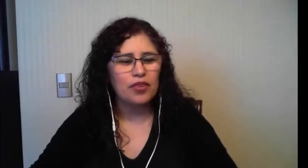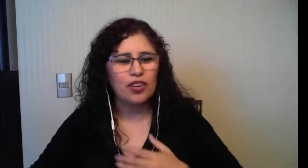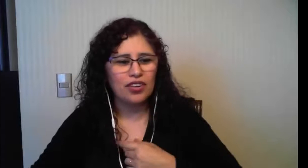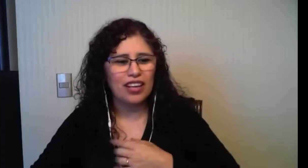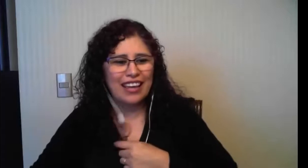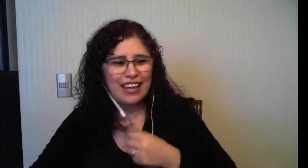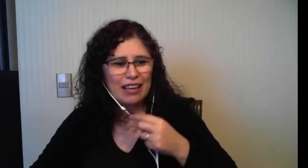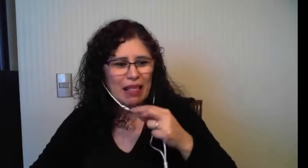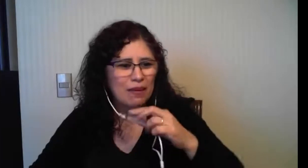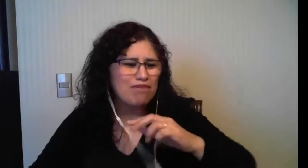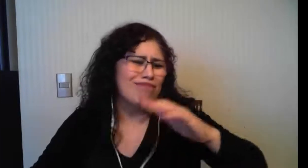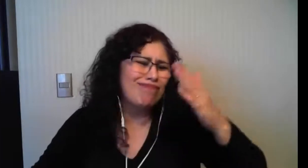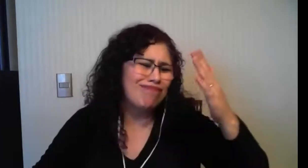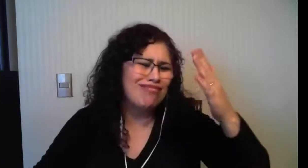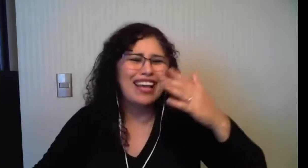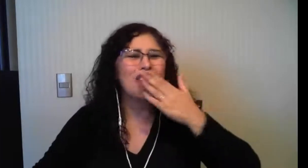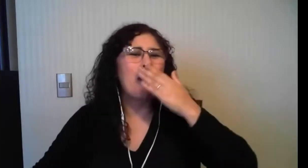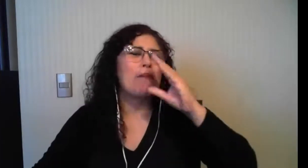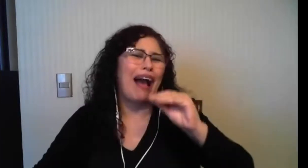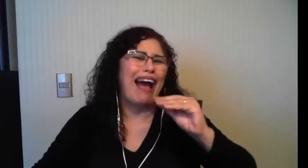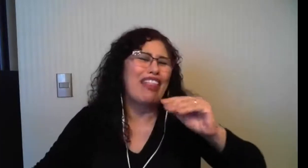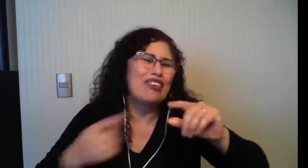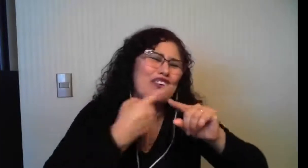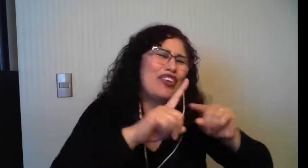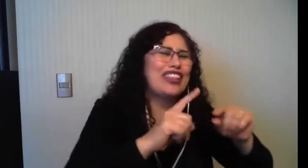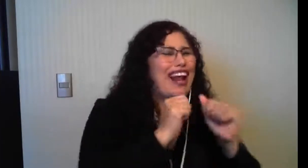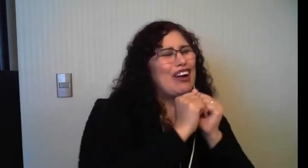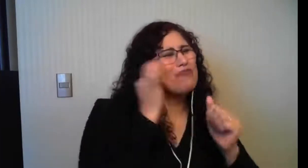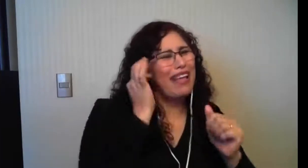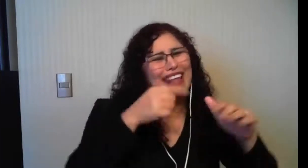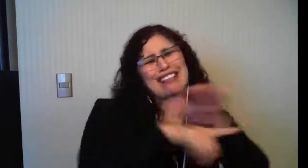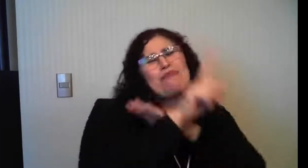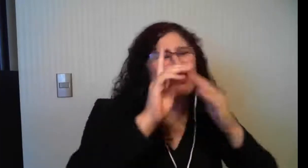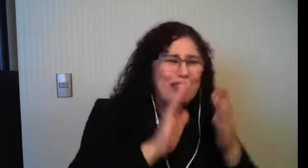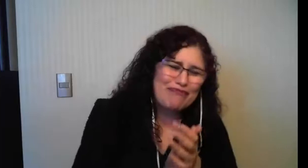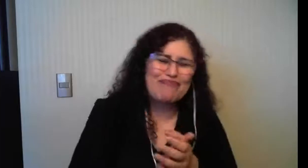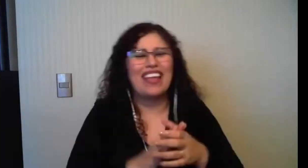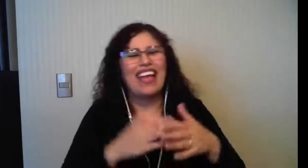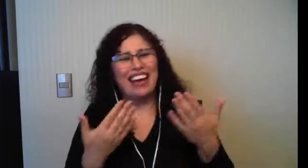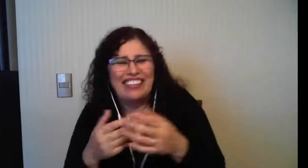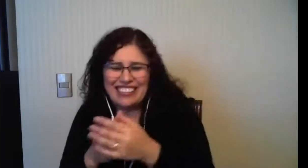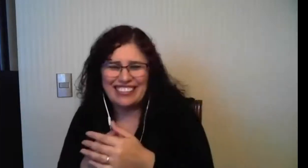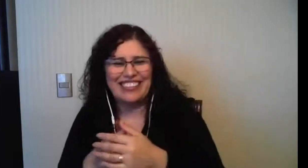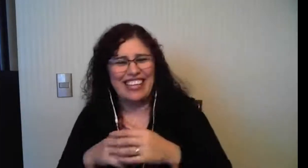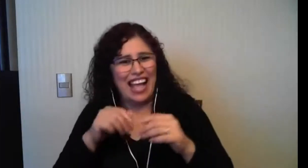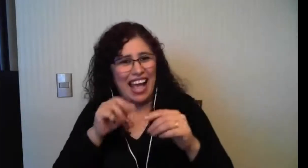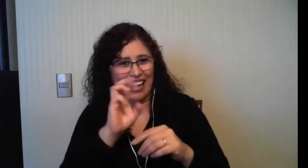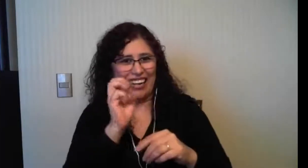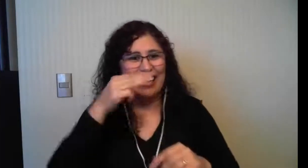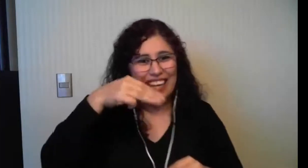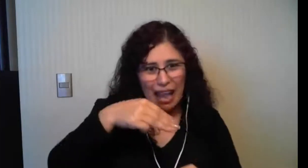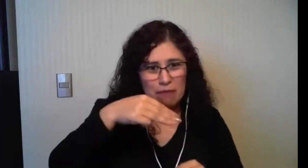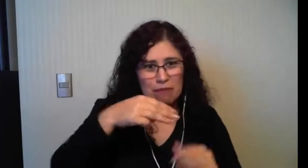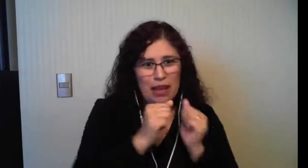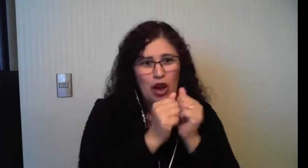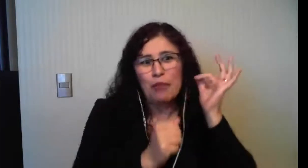Profe, yo tengo ¿Sí? una consulta. En la tarea que nos dejó en el cuadro, ¿qué significaba la sigla REM?